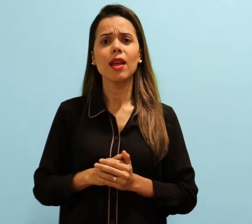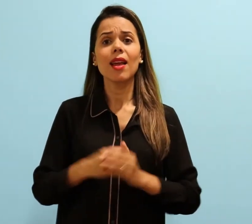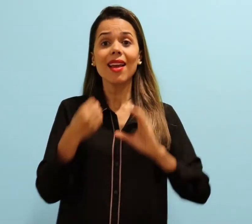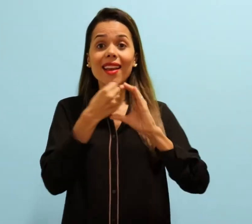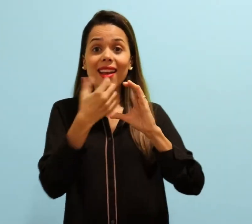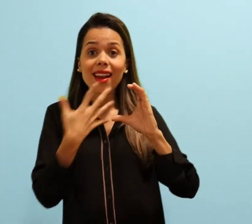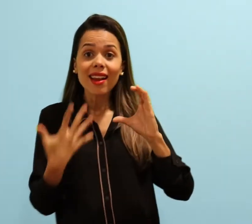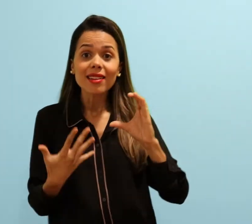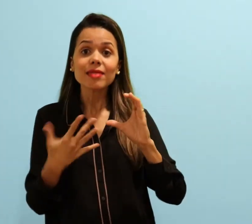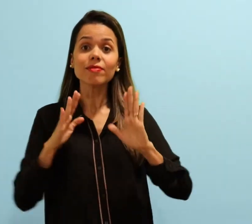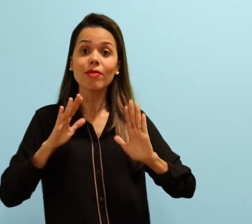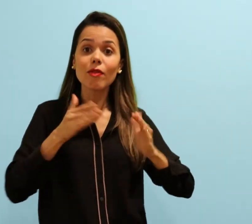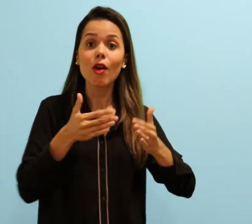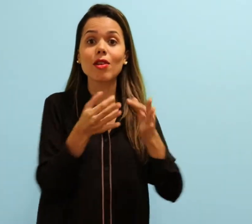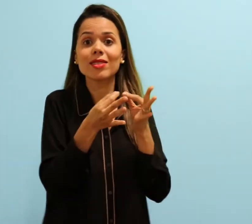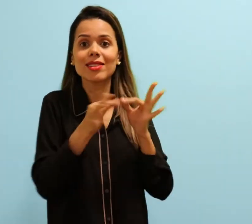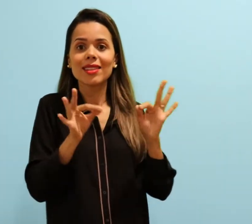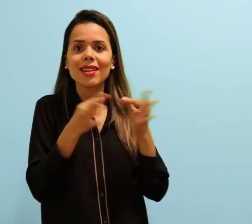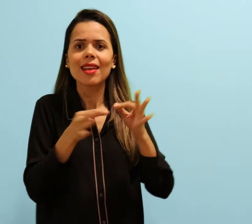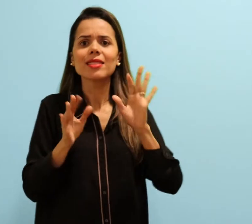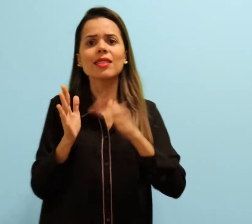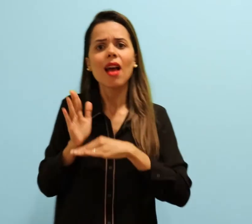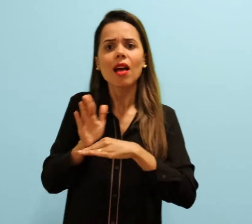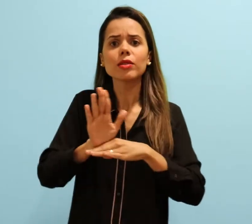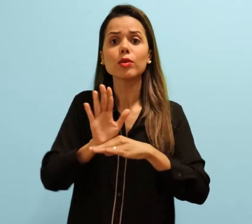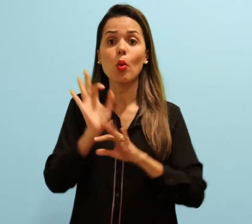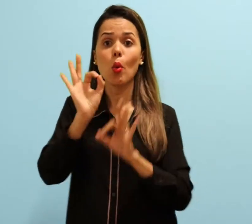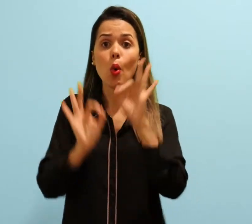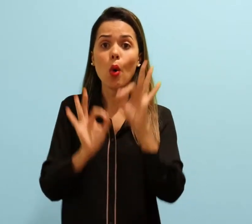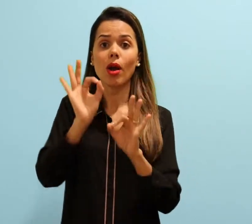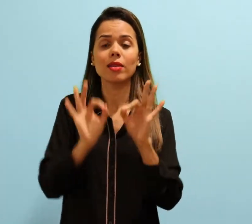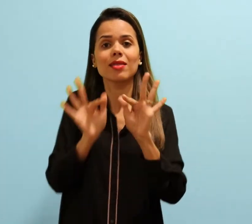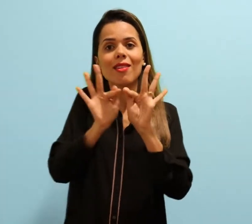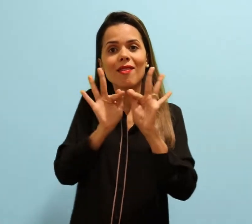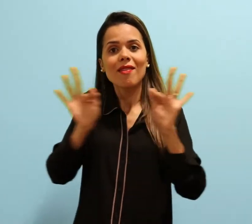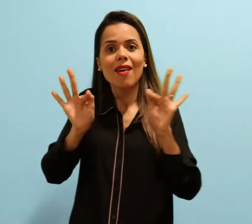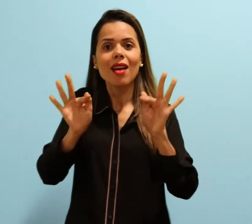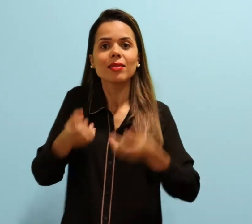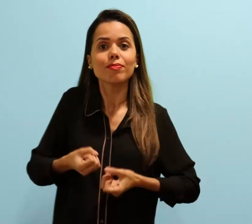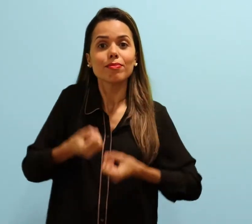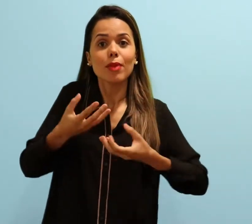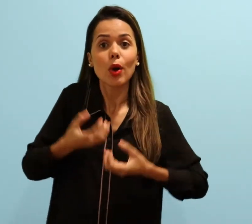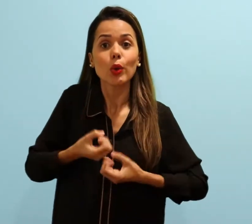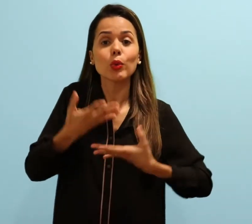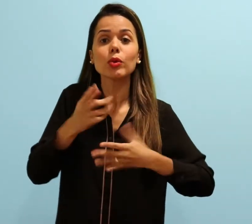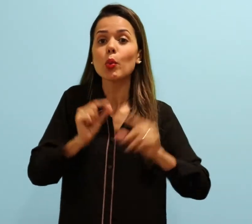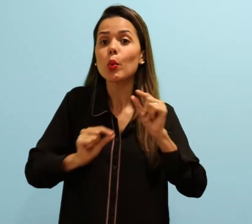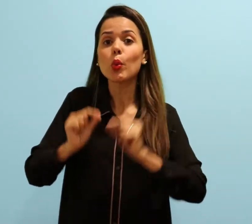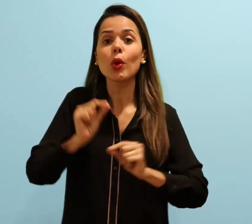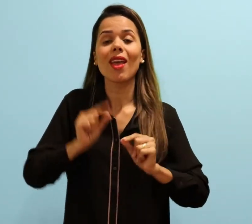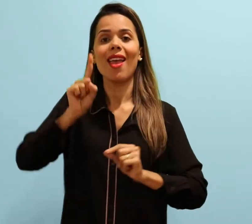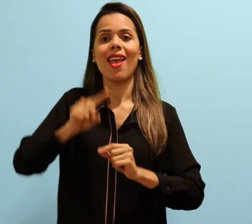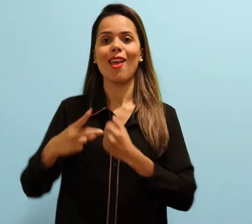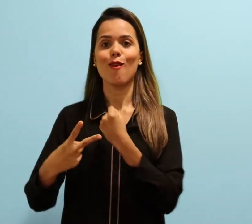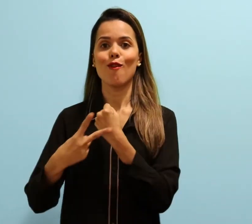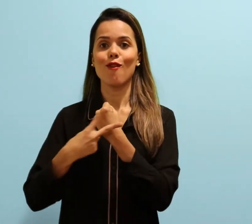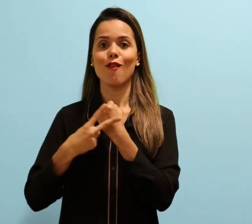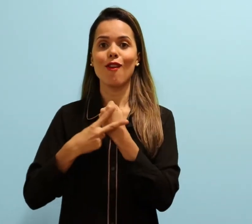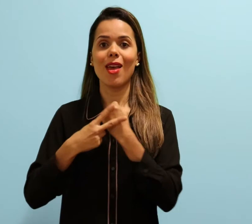dos aspectos que controlam e organizam esse discurso sinalizado é a tipologia